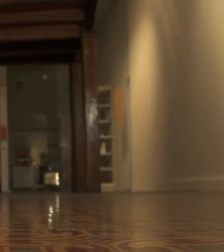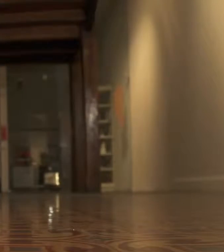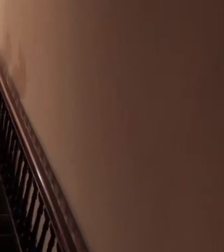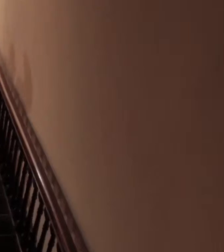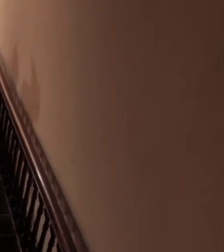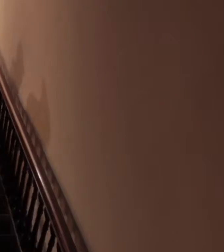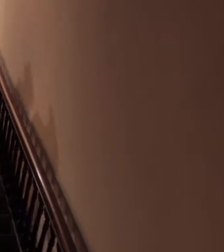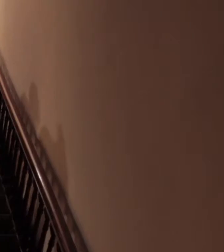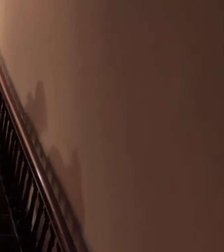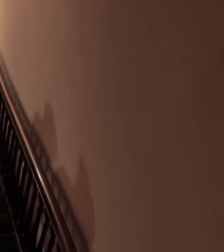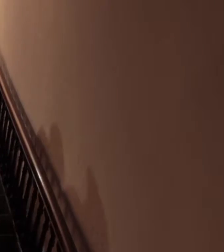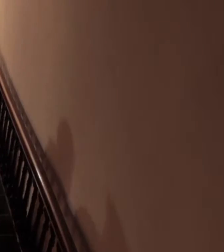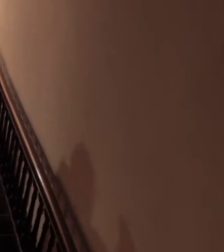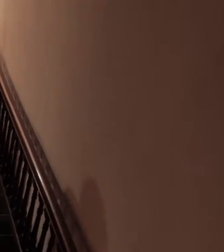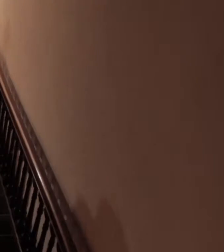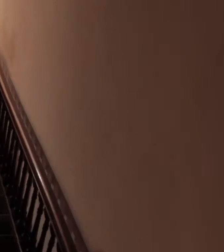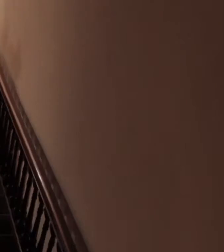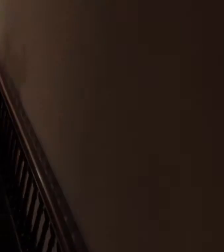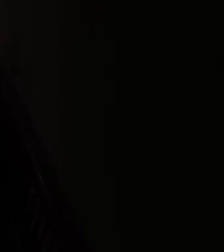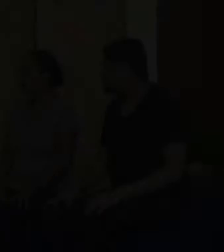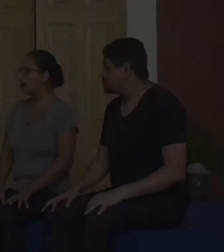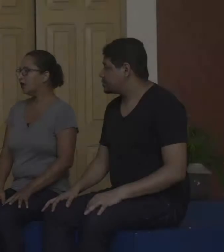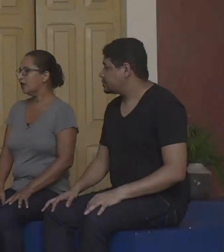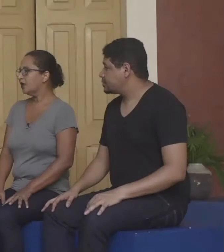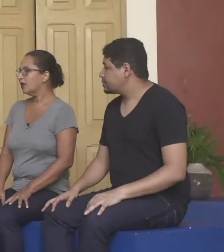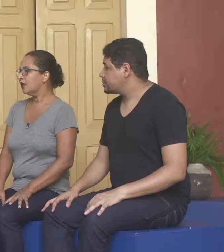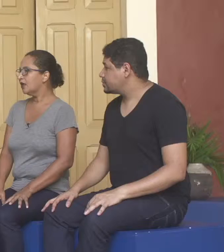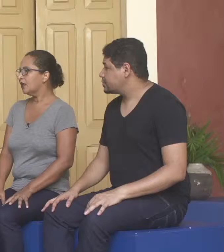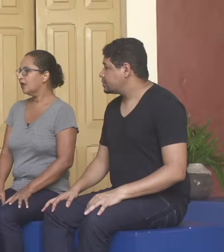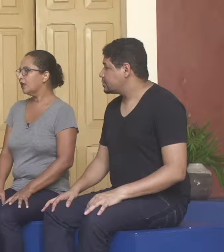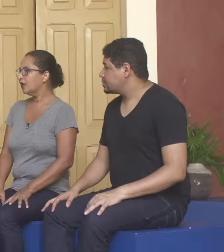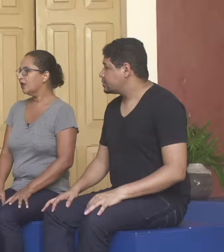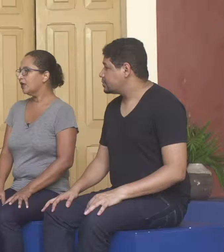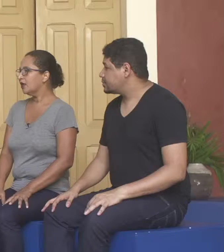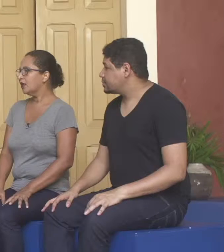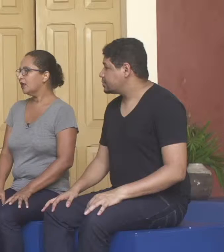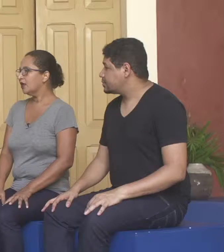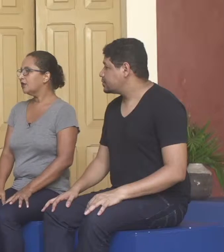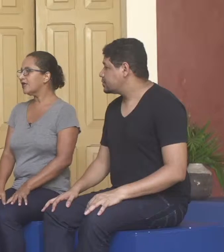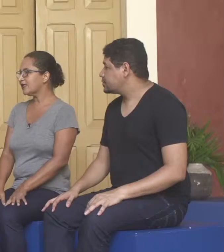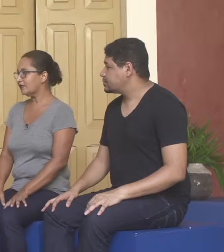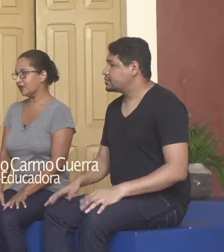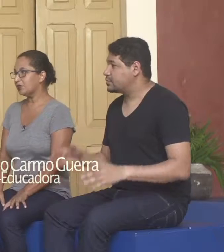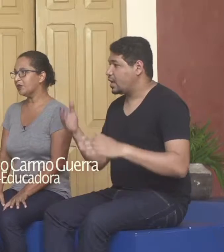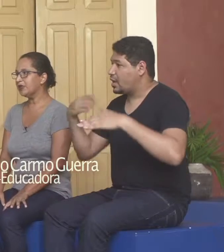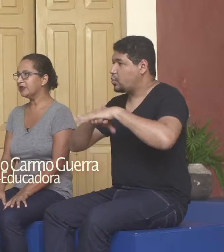Imagem acelerada Em um pátio, todos sentados em cubos azuis No acervo aqui do Mamã